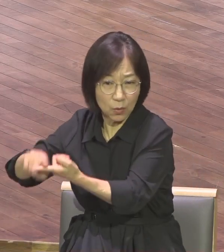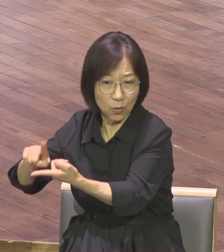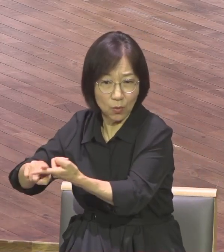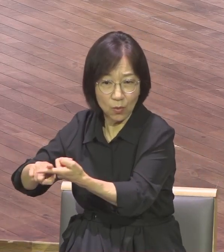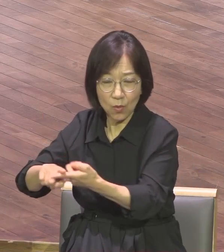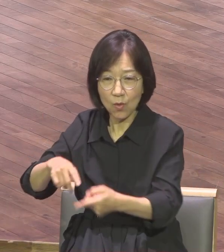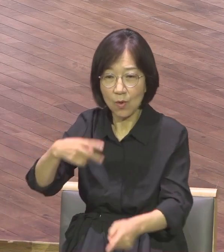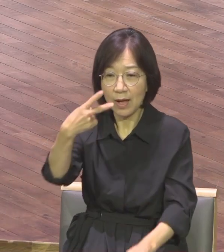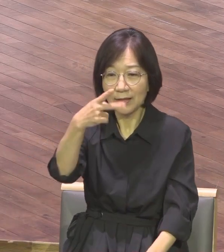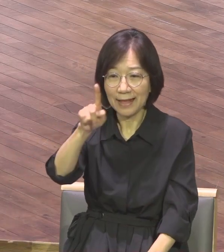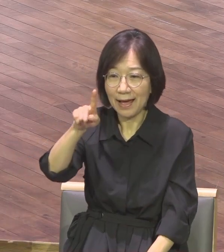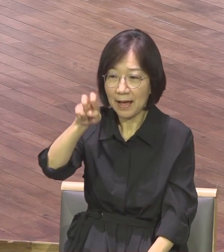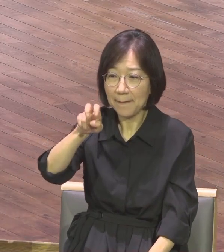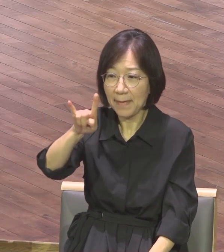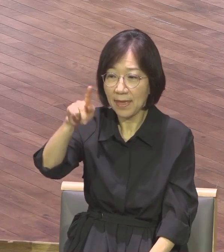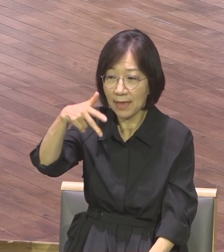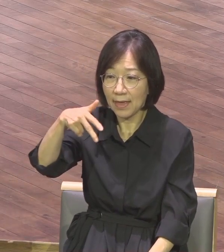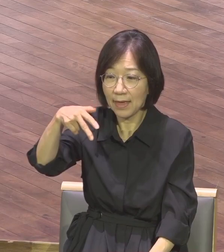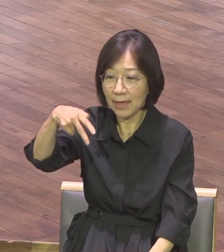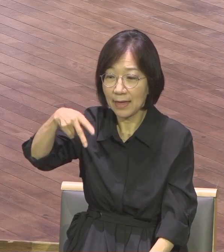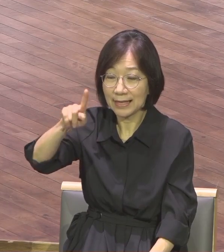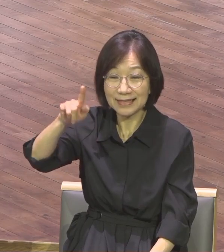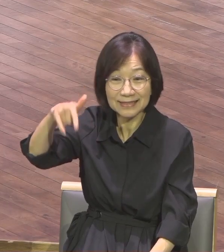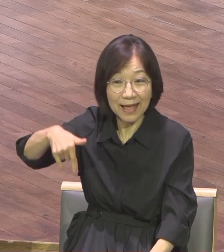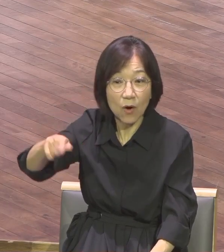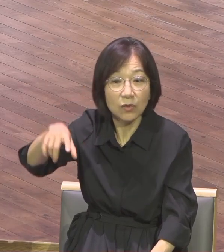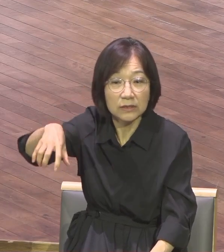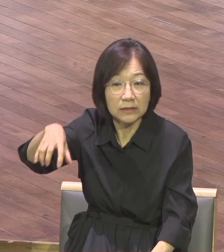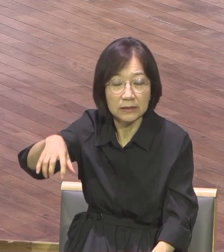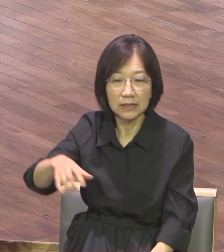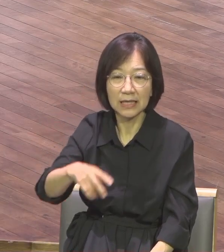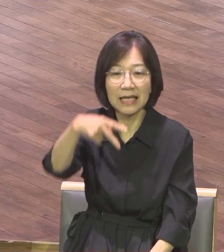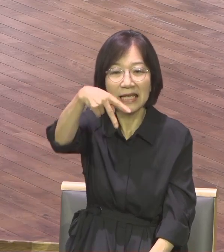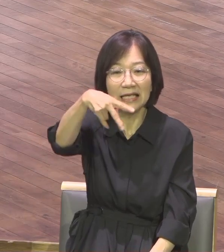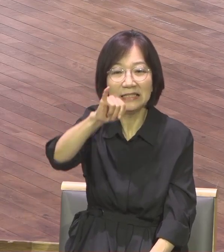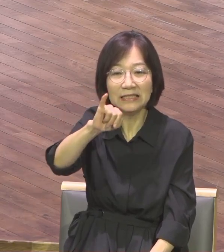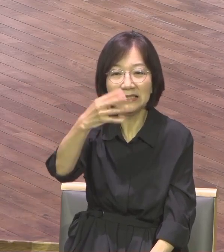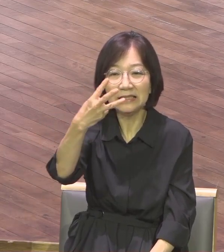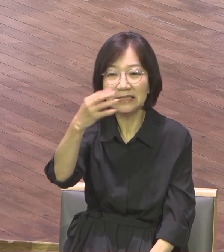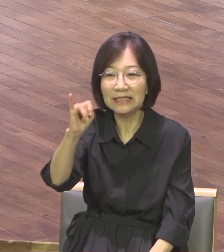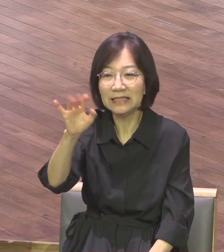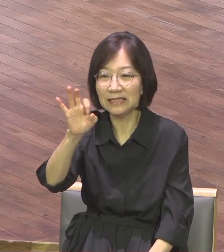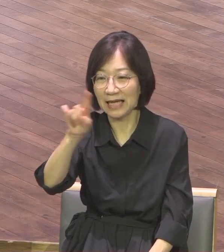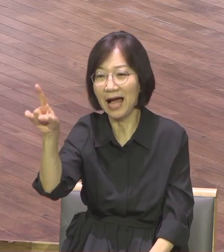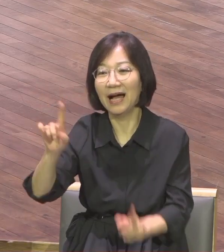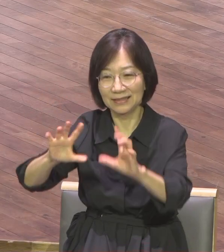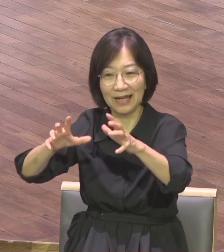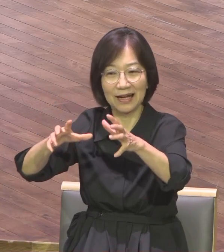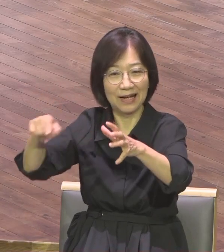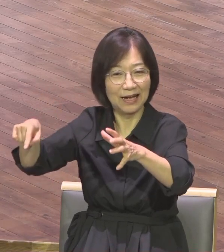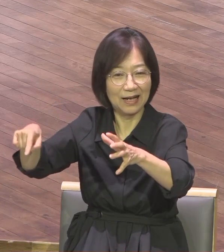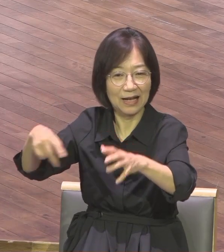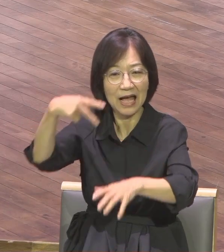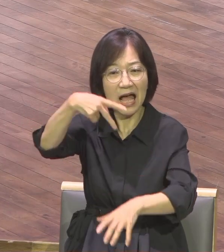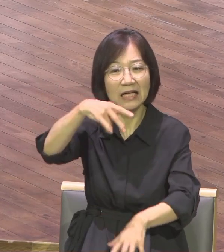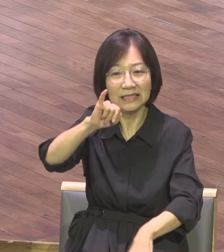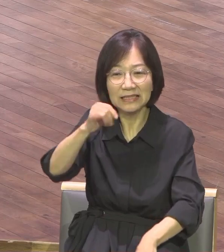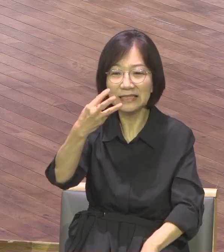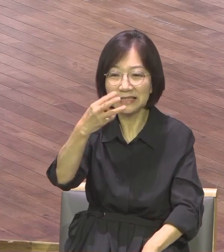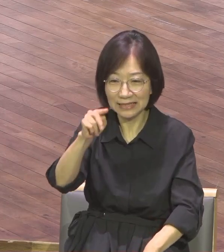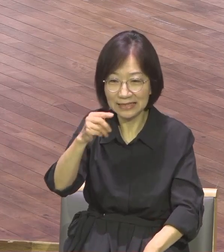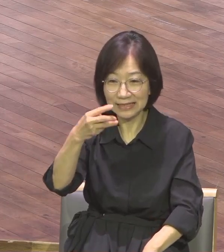시리아의 수도입니다. 지금 시리아 전쟁 나고 있잖아요. 전쟁. 시리아의 수도 다마스쿠스. 다마스쿠스가